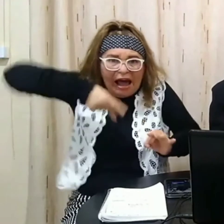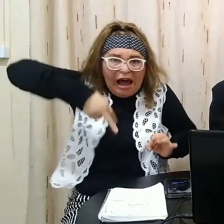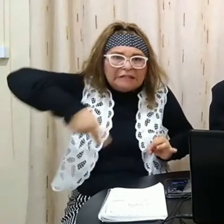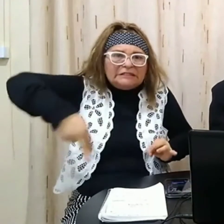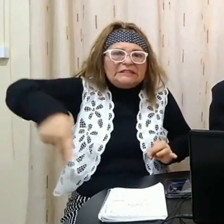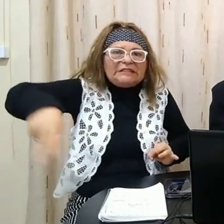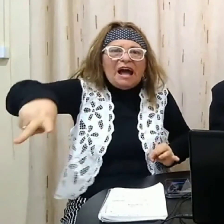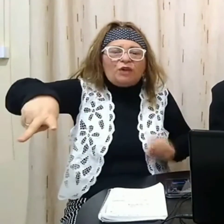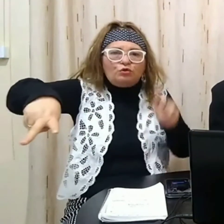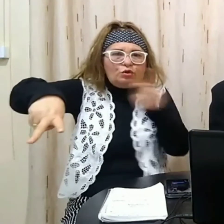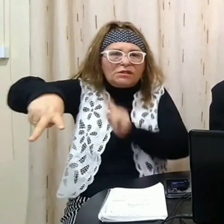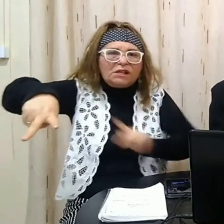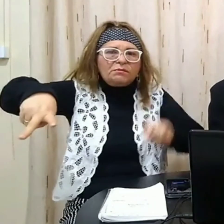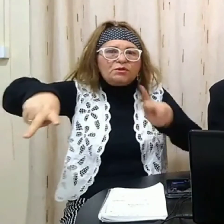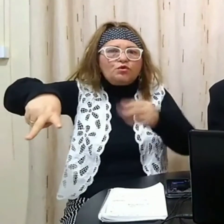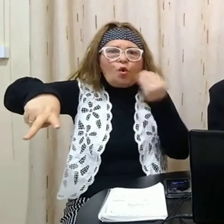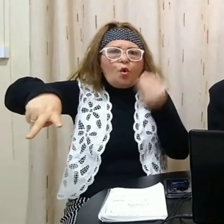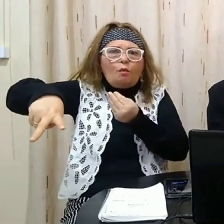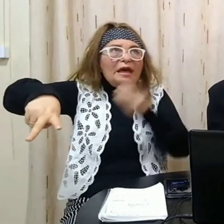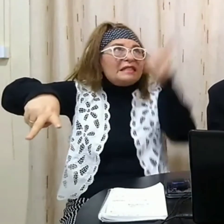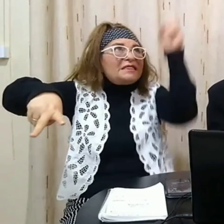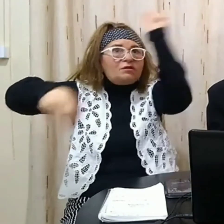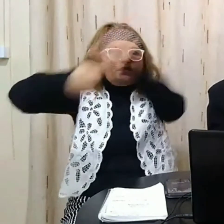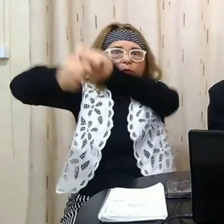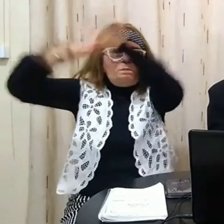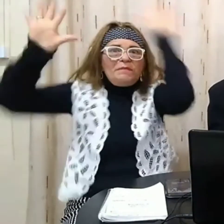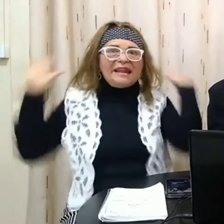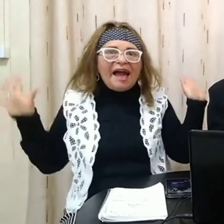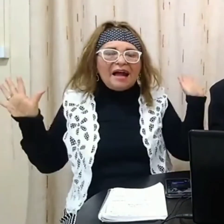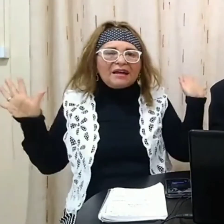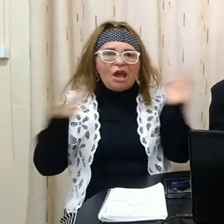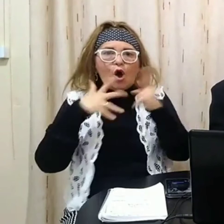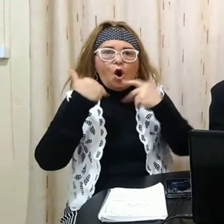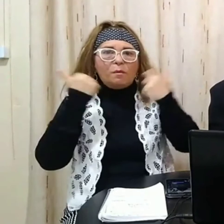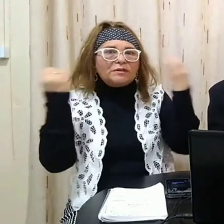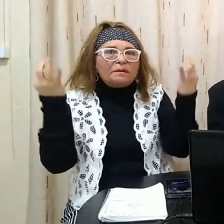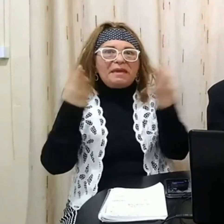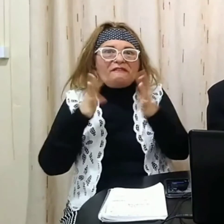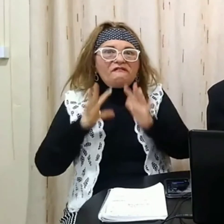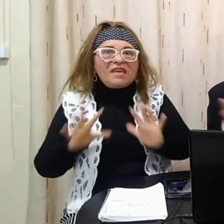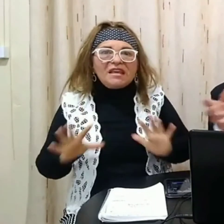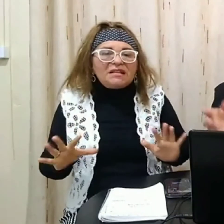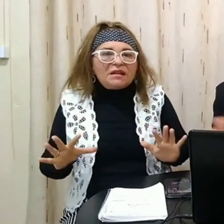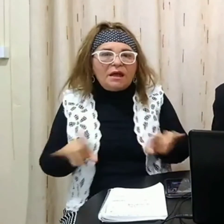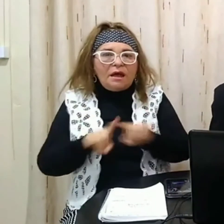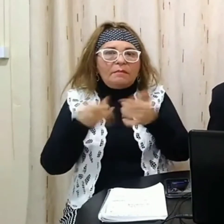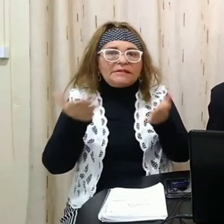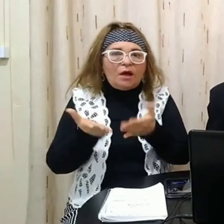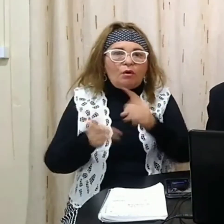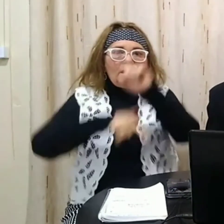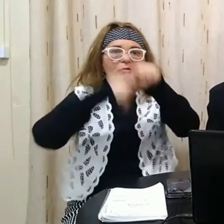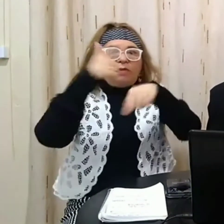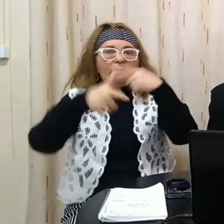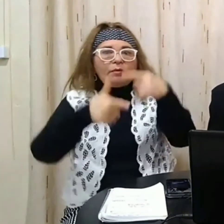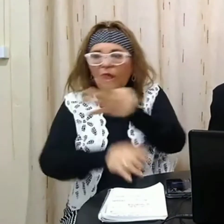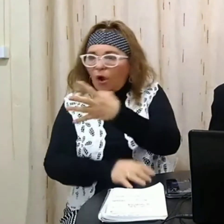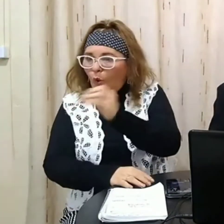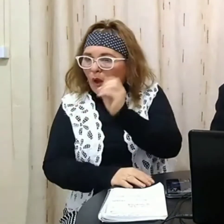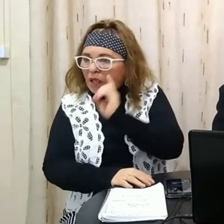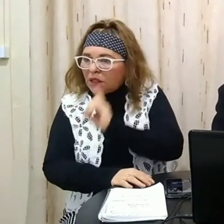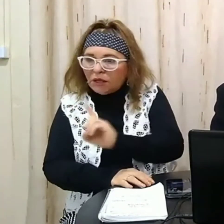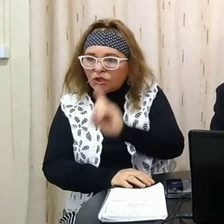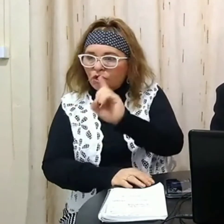pé enxuto. Isso é um milagre, é algo sobrenatural. Mas agora, depois de 40 dias que eles não